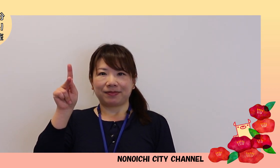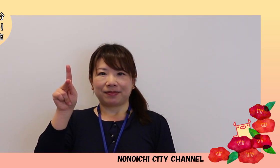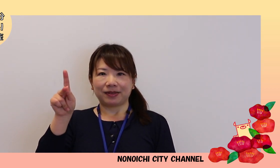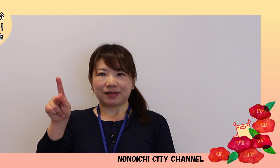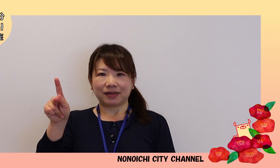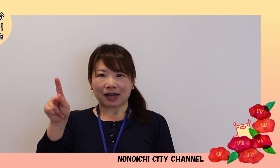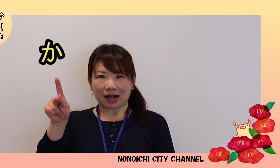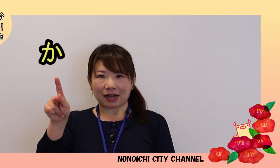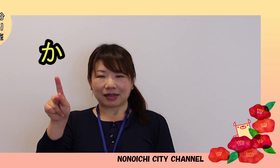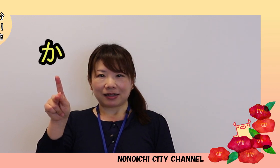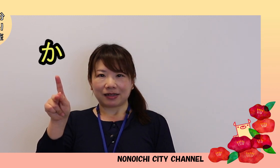か